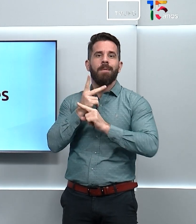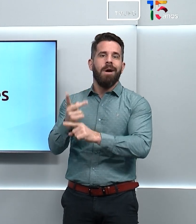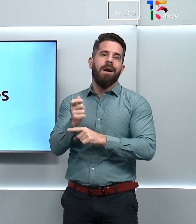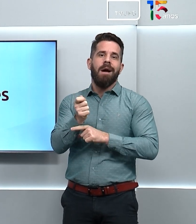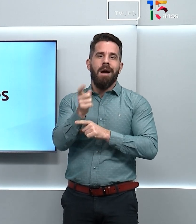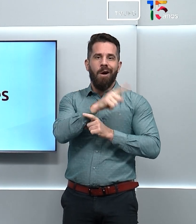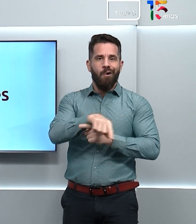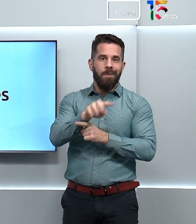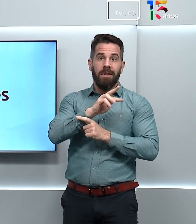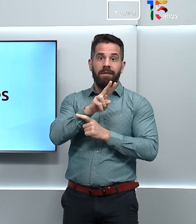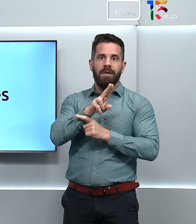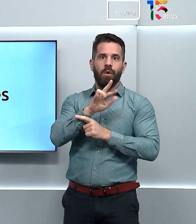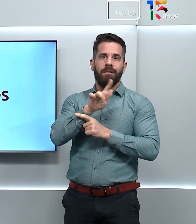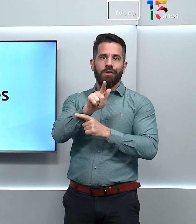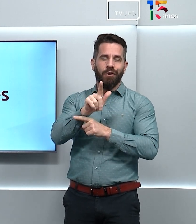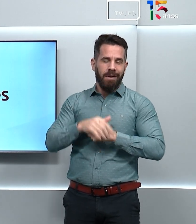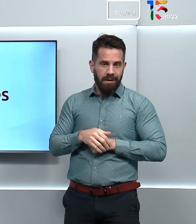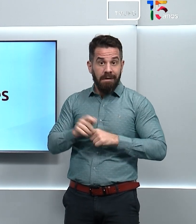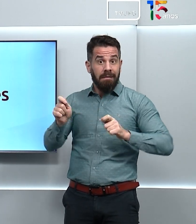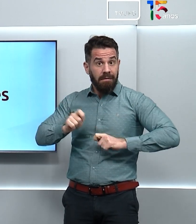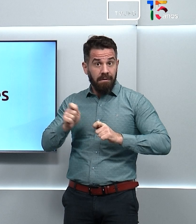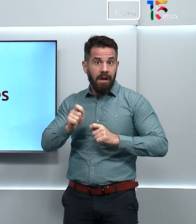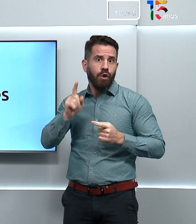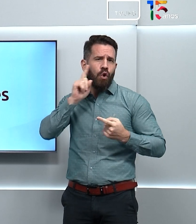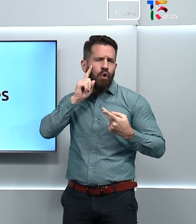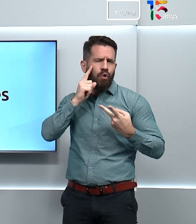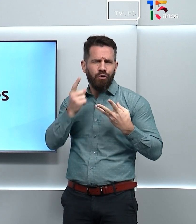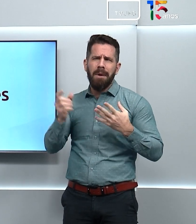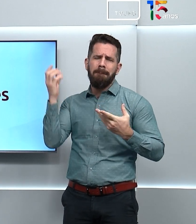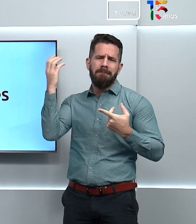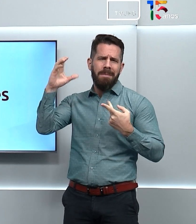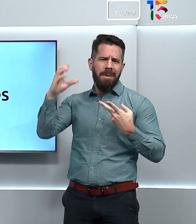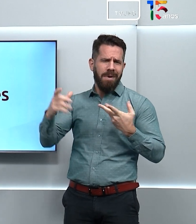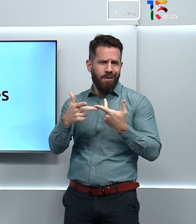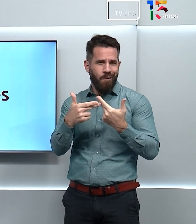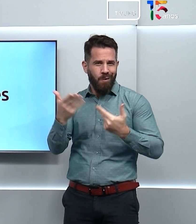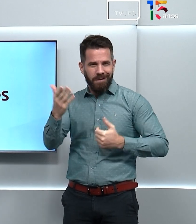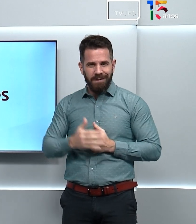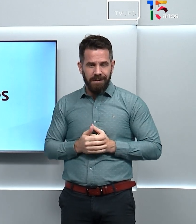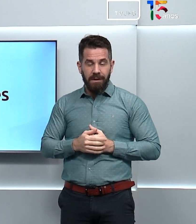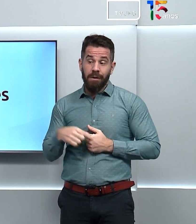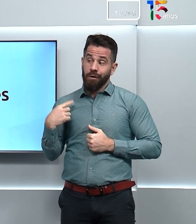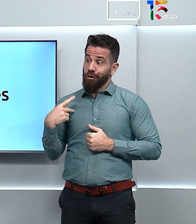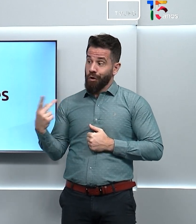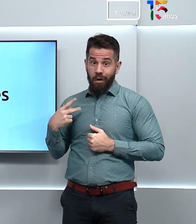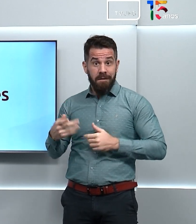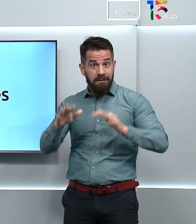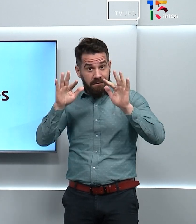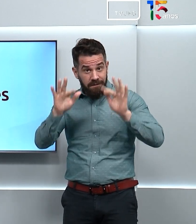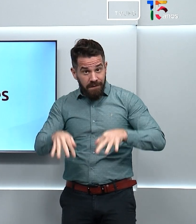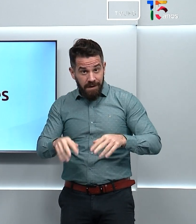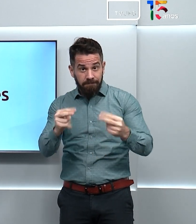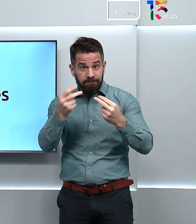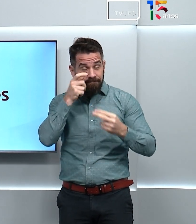fim, mas se você quiser sugerir alguma pauta para a gente trazer aqui no Conexões, entre em contato pelo nosso WhatsApp, tá aqui na